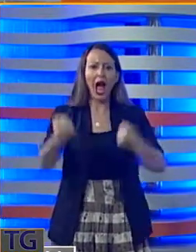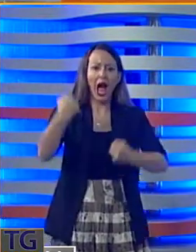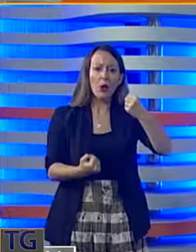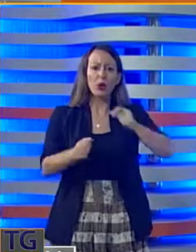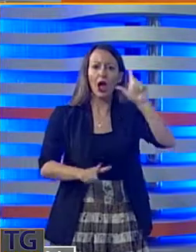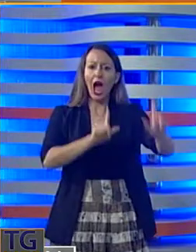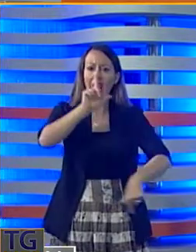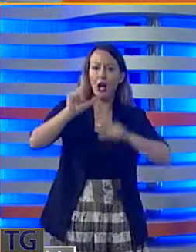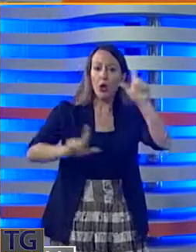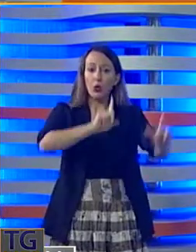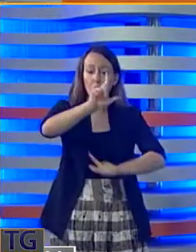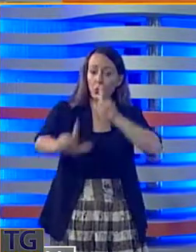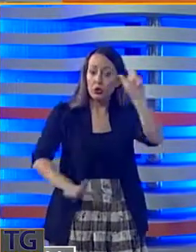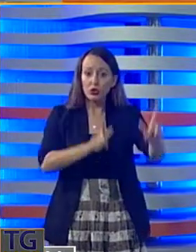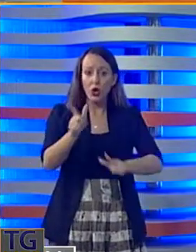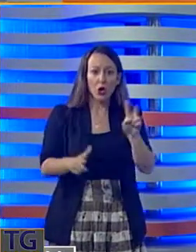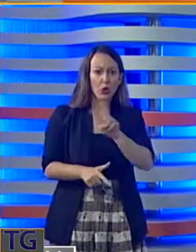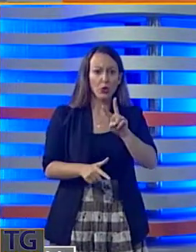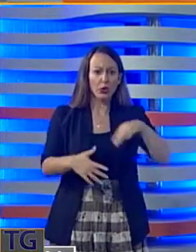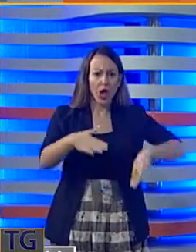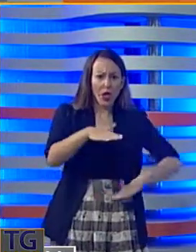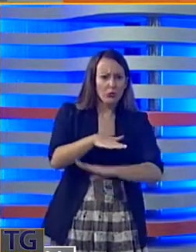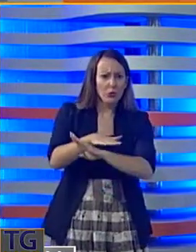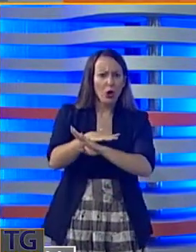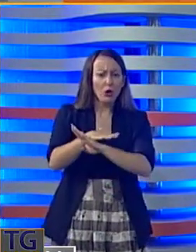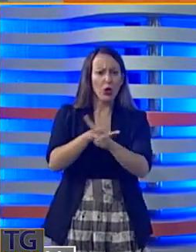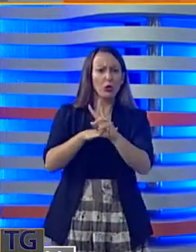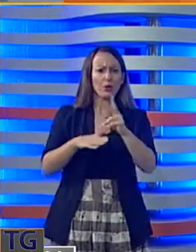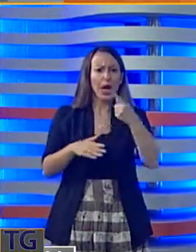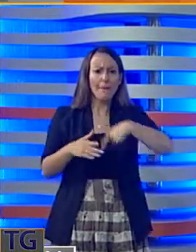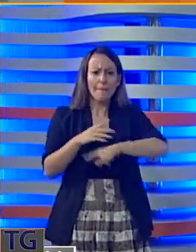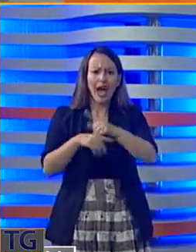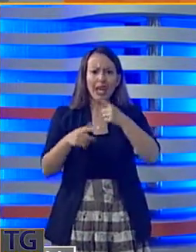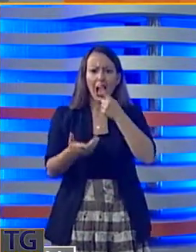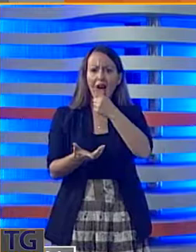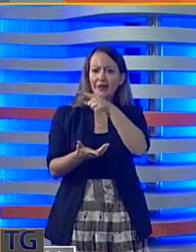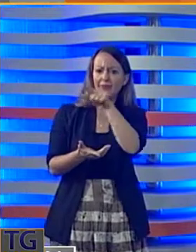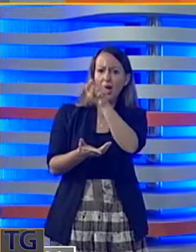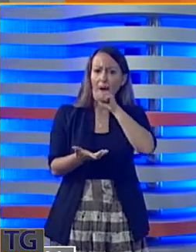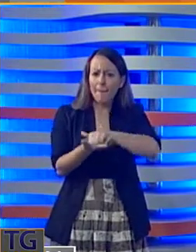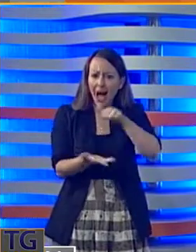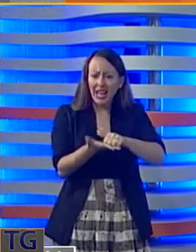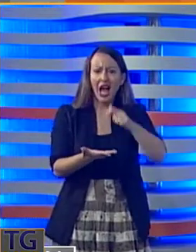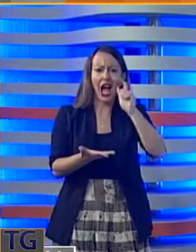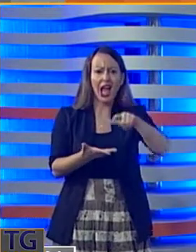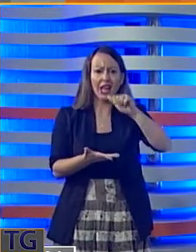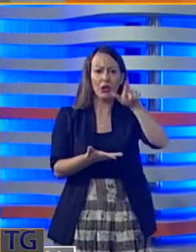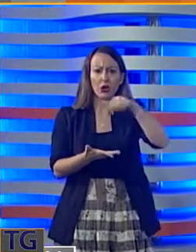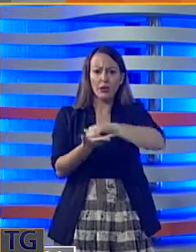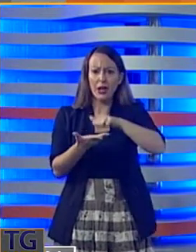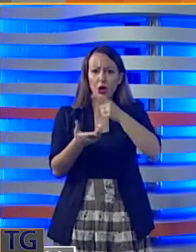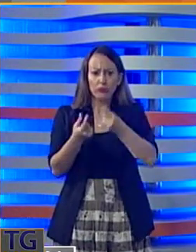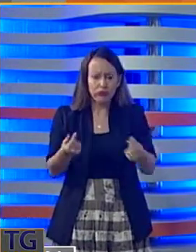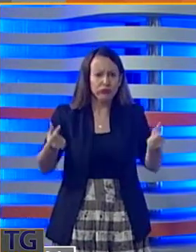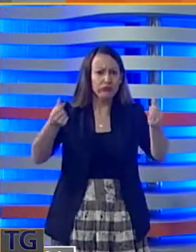provvedimento definitivo di confisca nei confronti del padre, appartenente al mandamento di San Mauro Castelverde